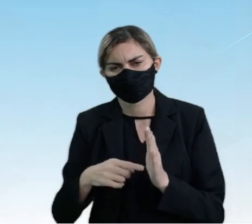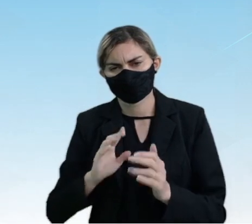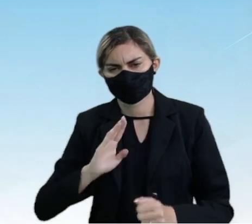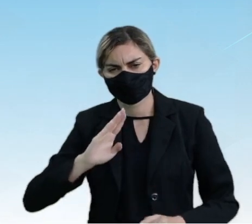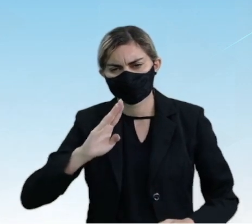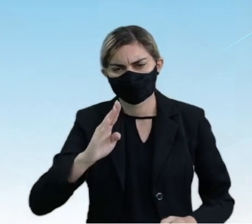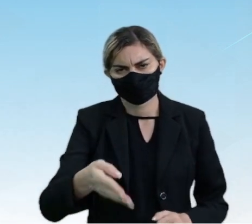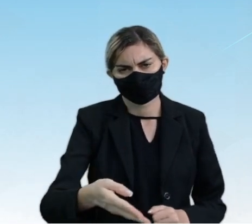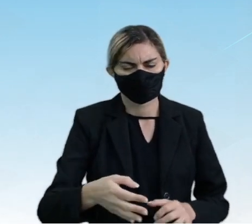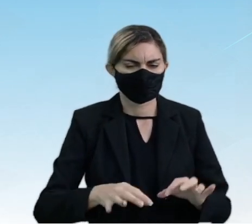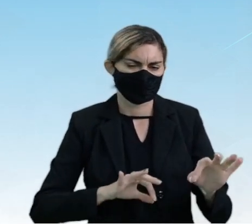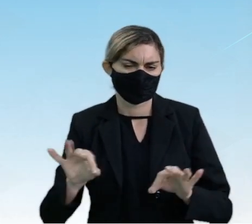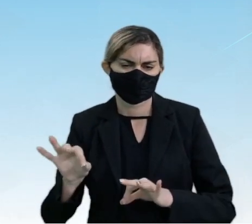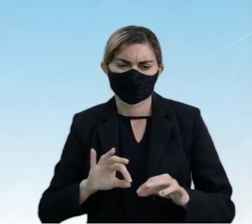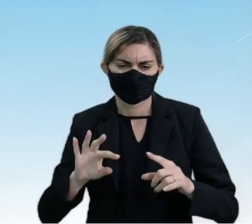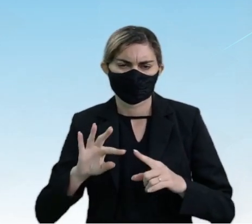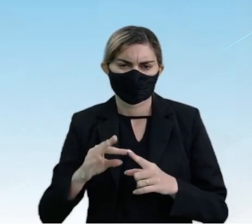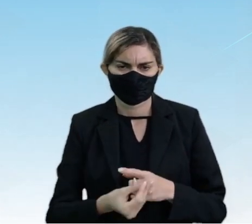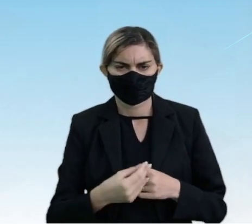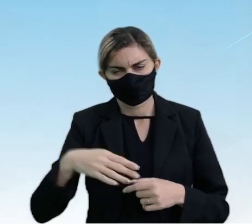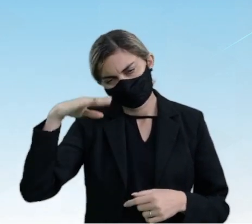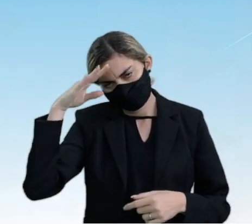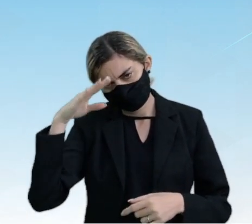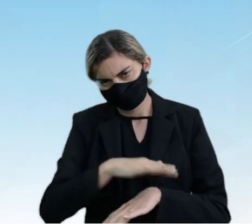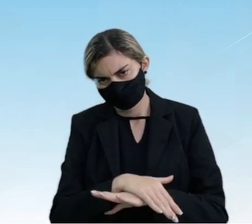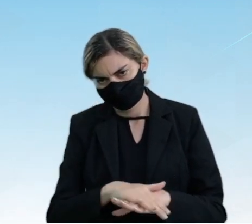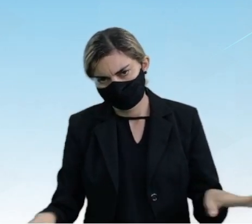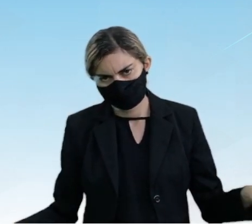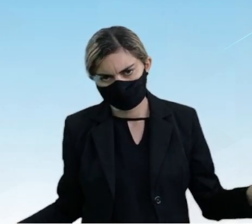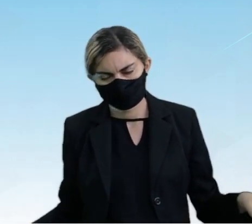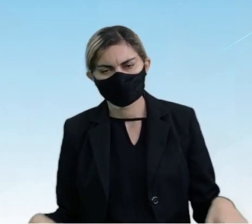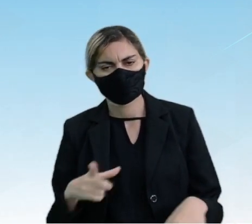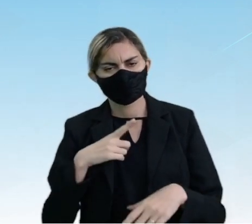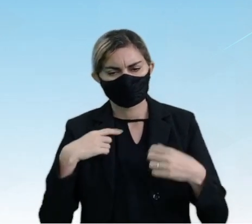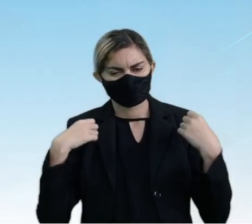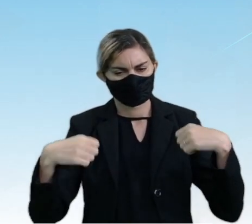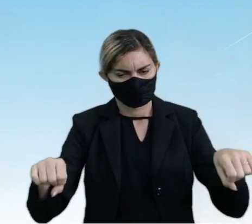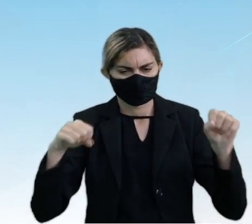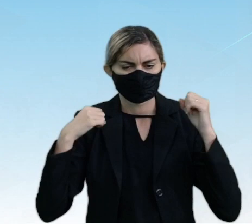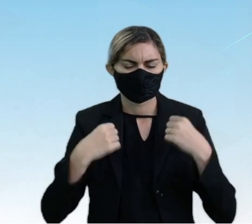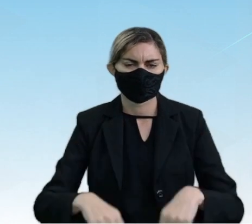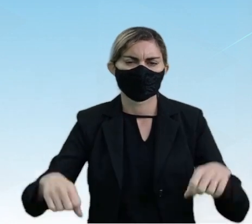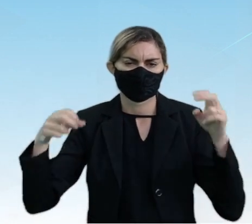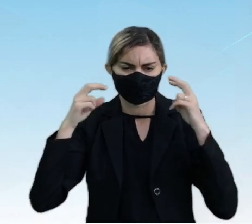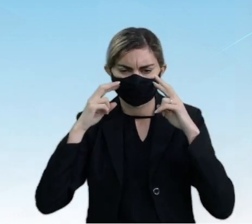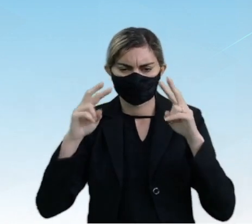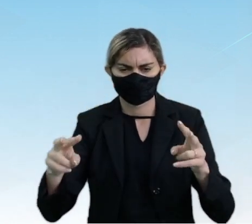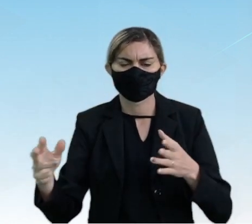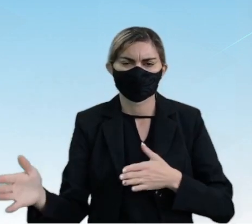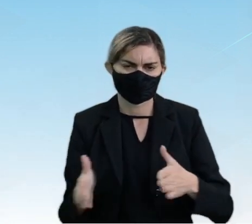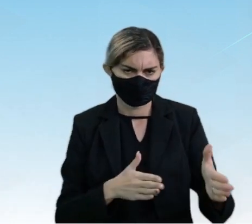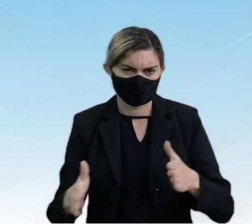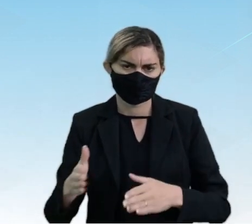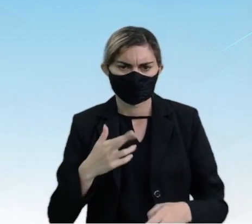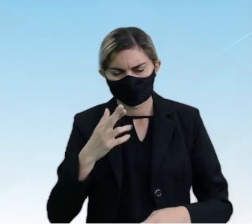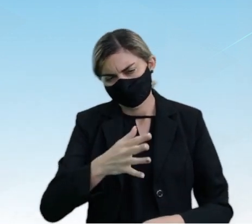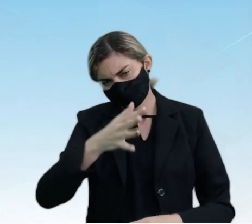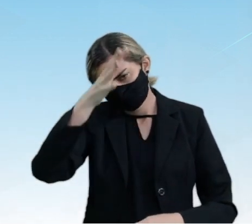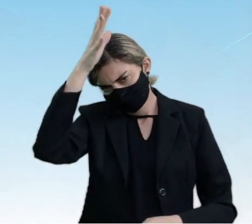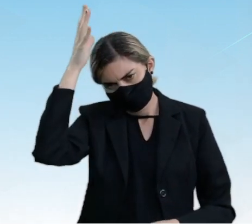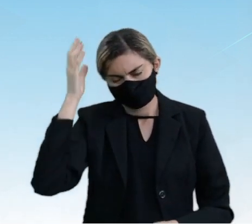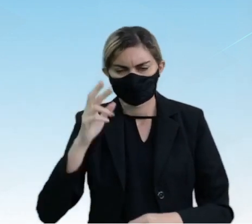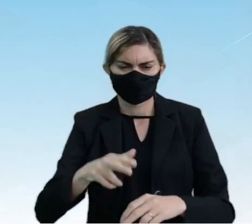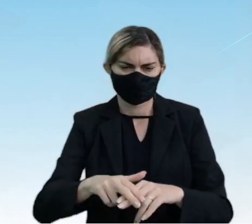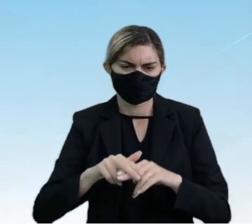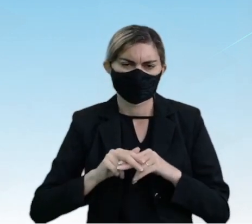Serve para a preparação física dos soldados. Ponto final. Era assim que a ginástica era vista no período de Roma. Então, por isso que ela